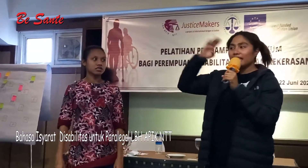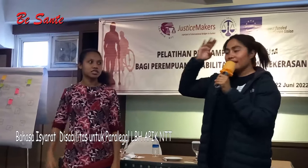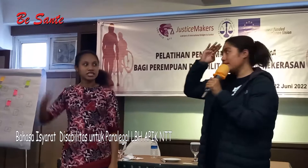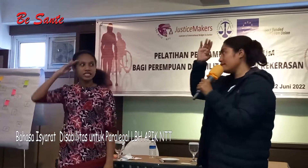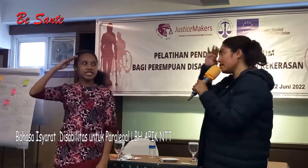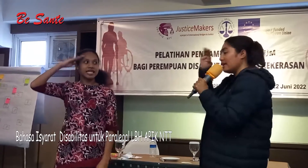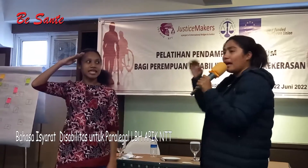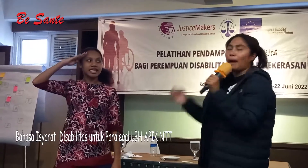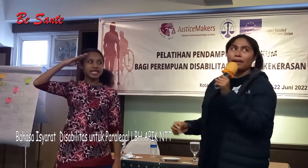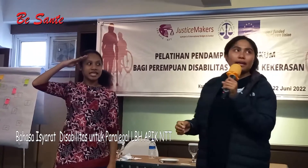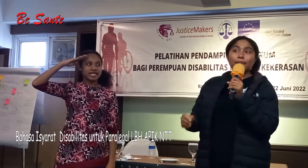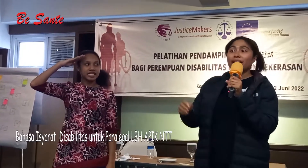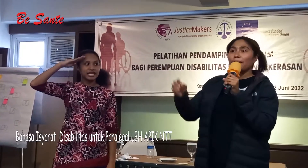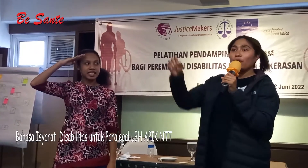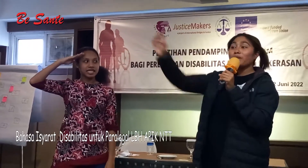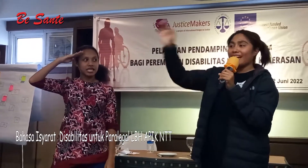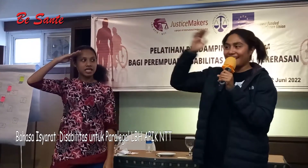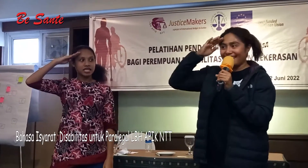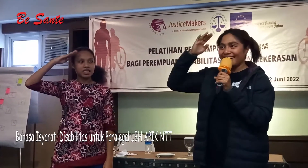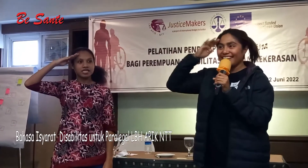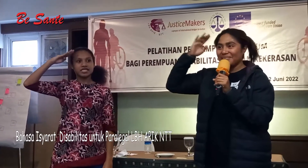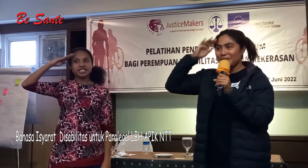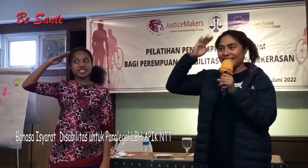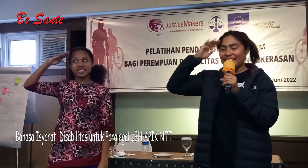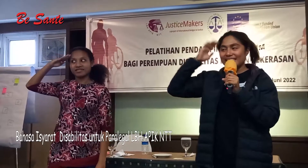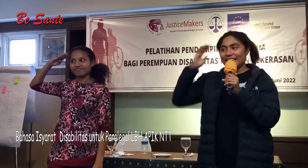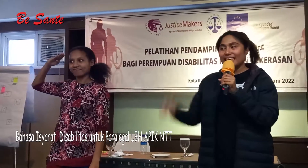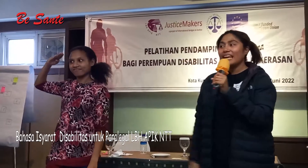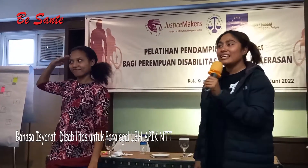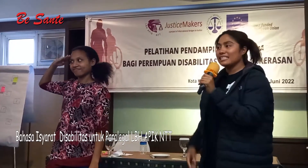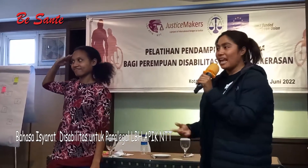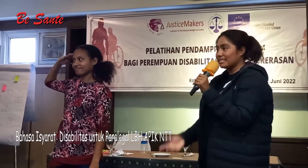Senin apa le ini apa upacara? Upacara Senin,